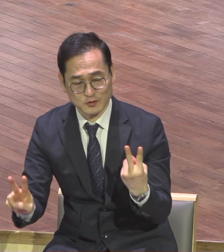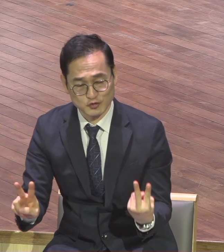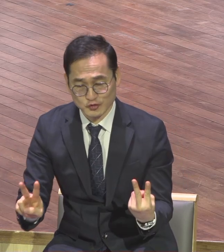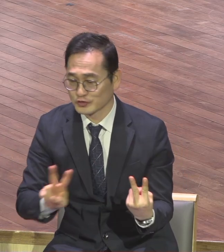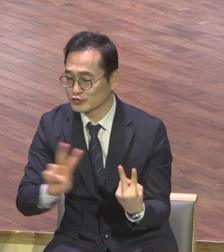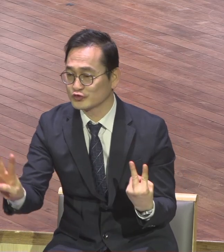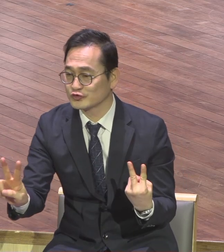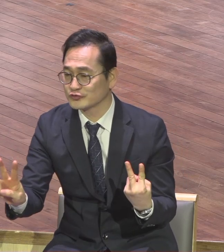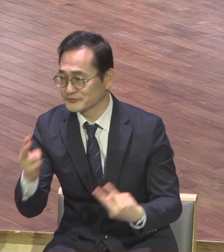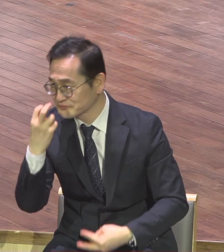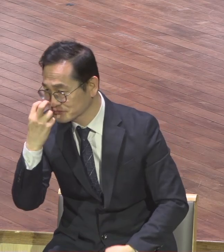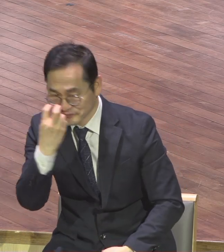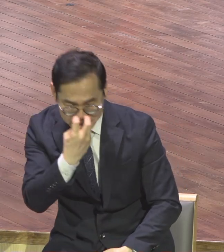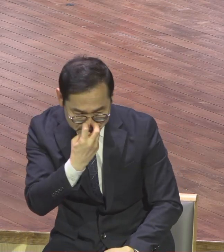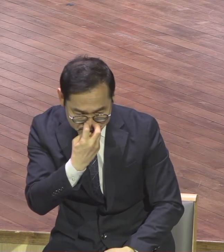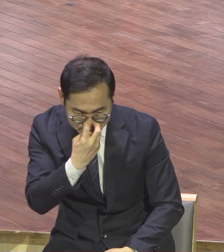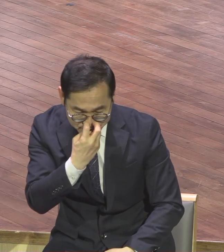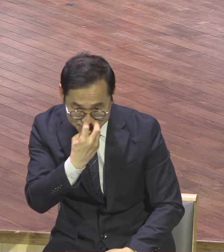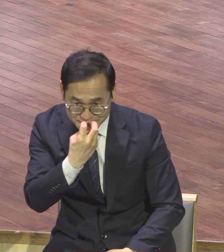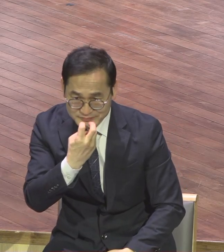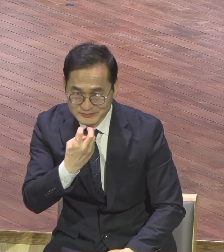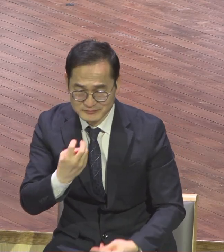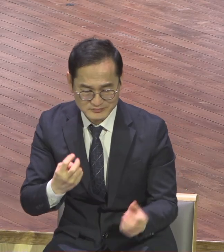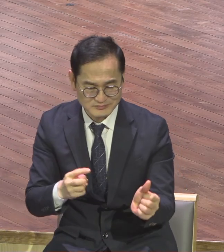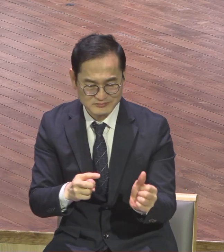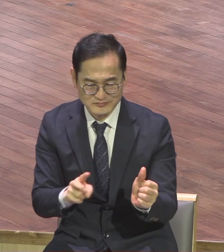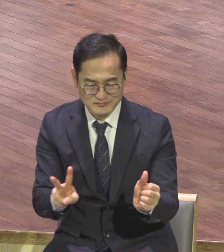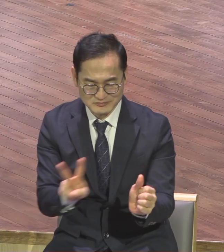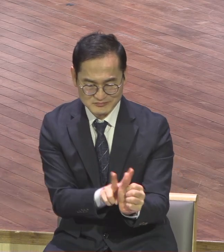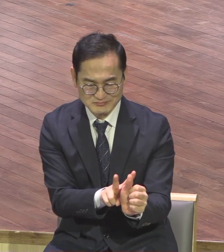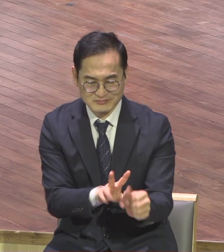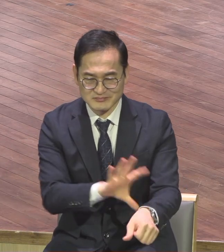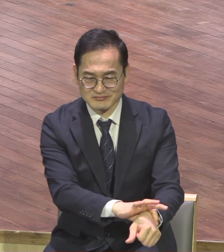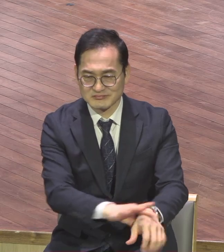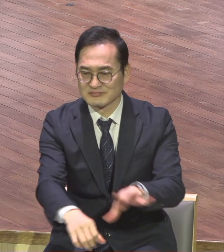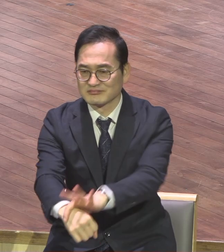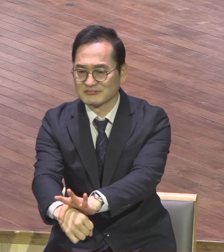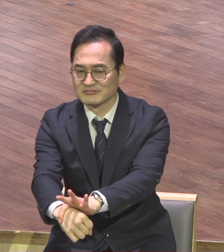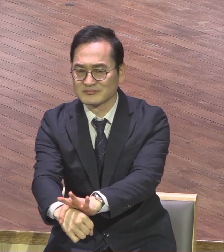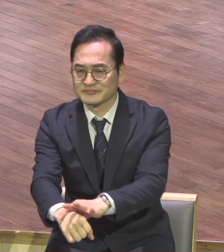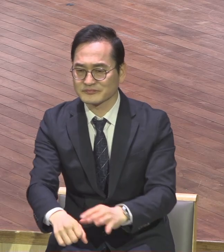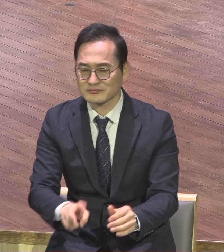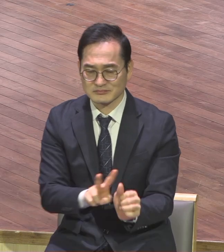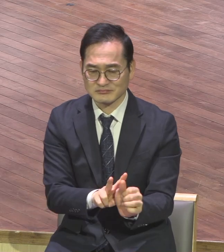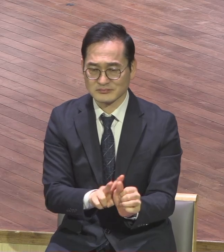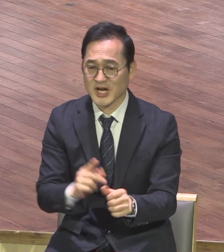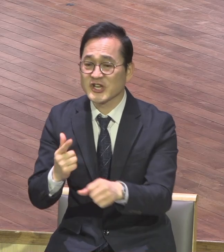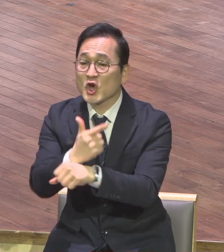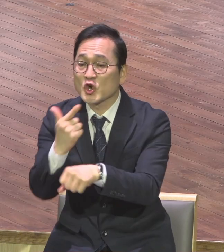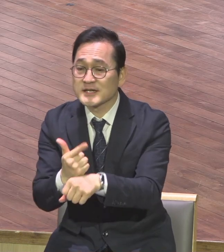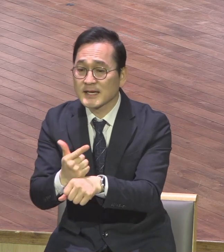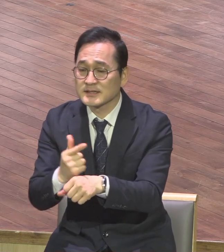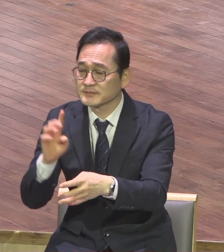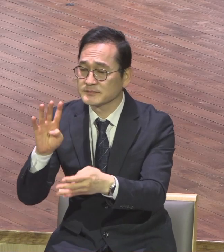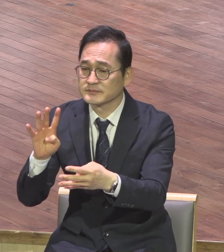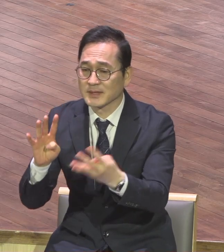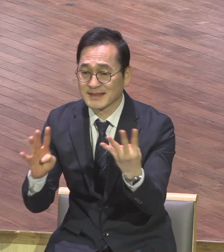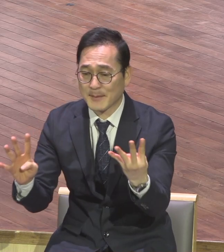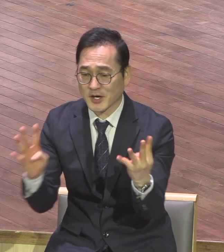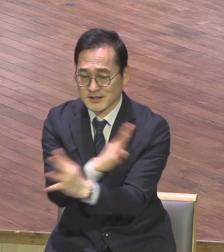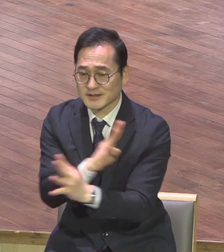명을 그렇게 지킨단 말이에요. 그러니까 지키는데 6시간씩 네 교대를 하는데 바울이 좀